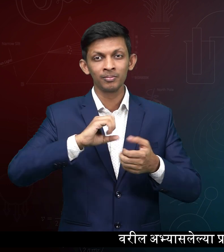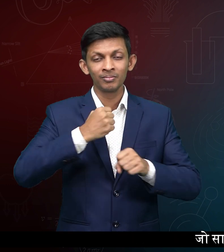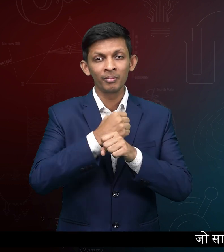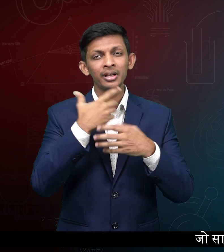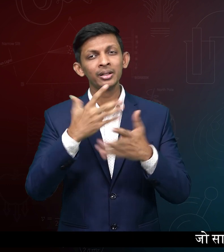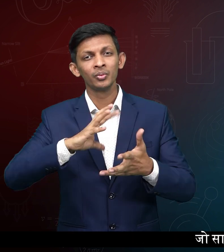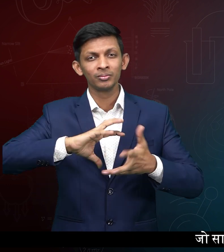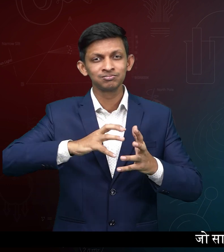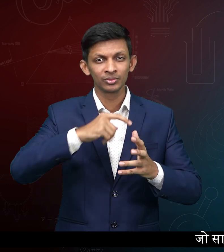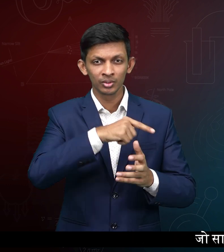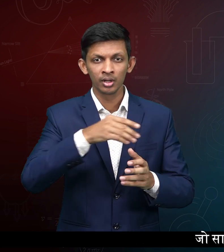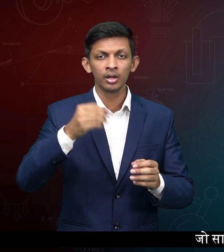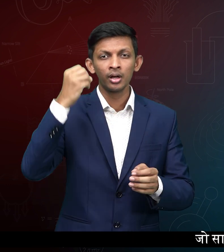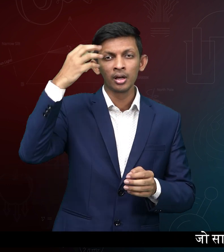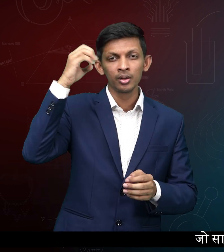जो सामान्यतः खूप लहान असतो.